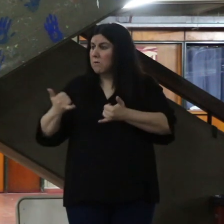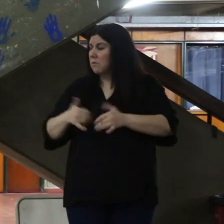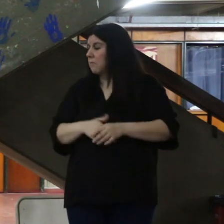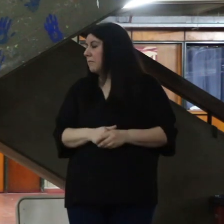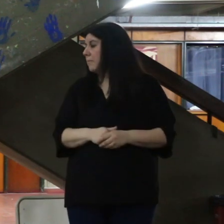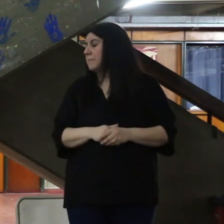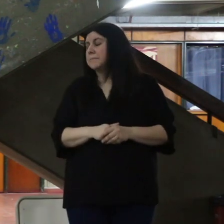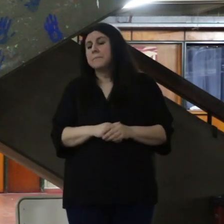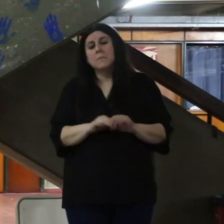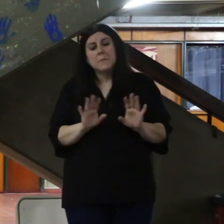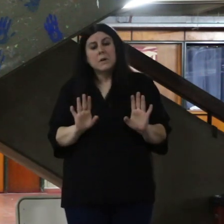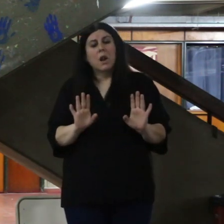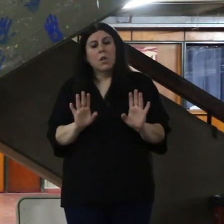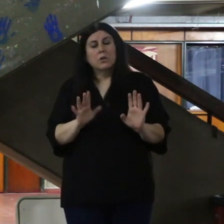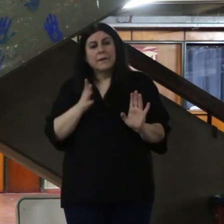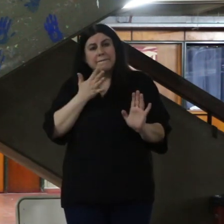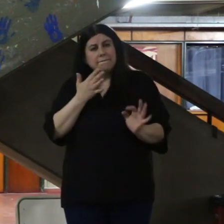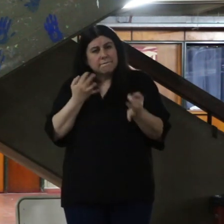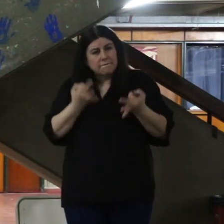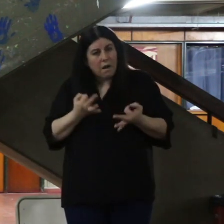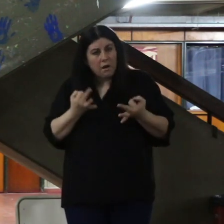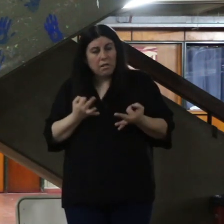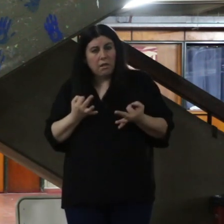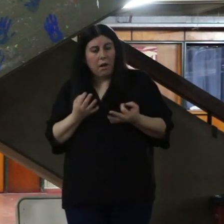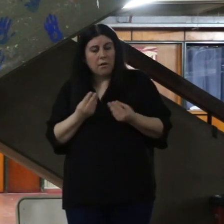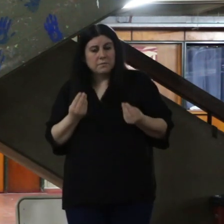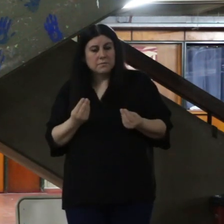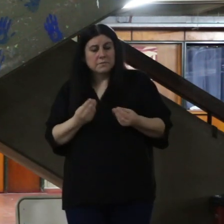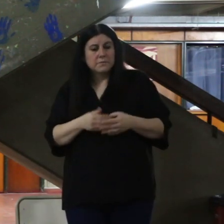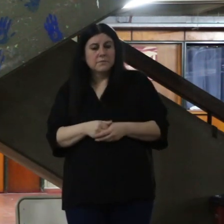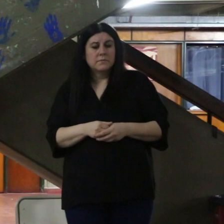Pero la realidad es que